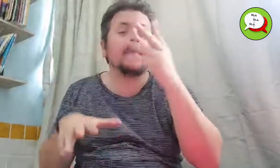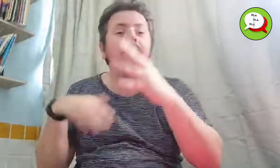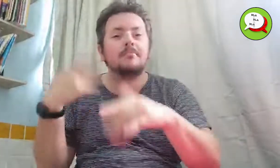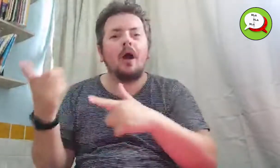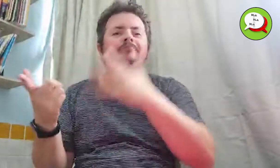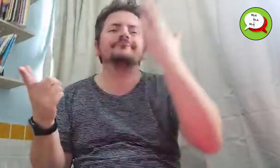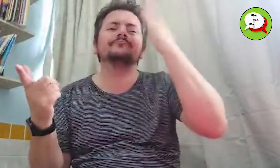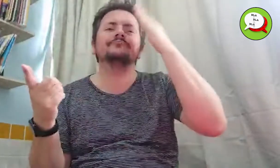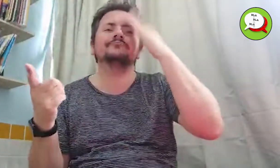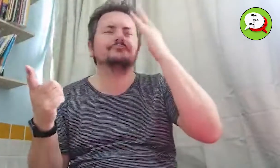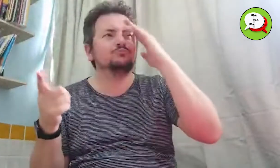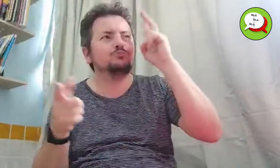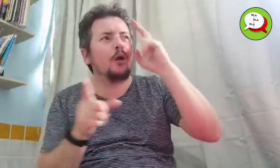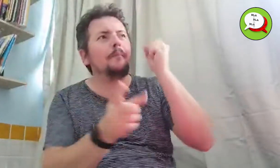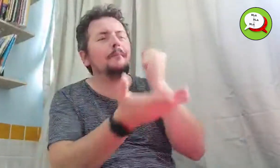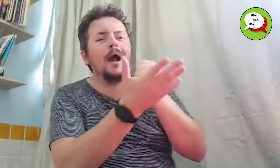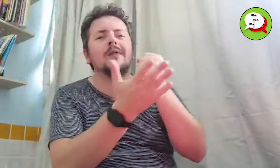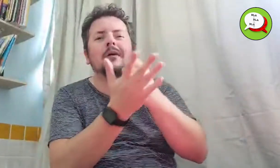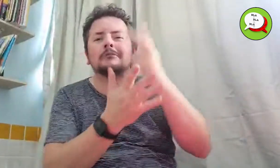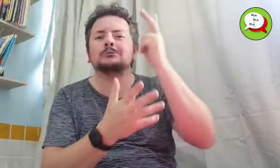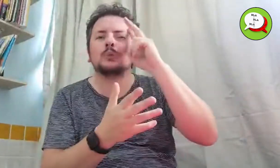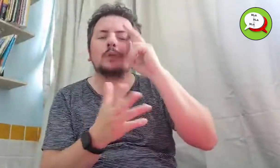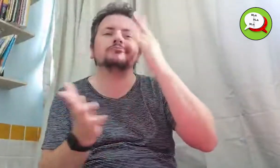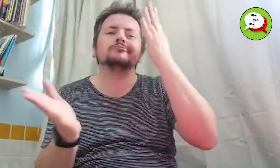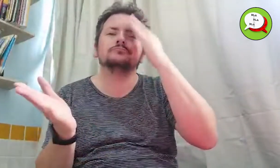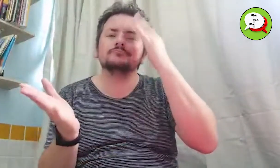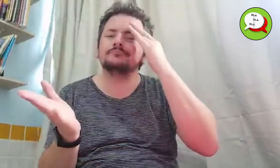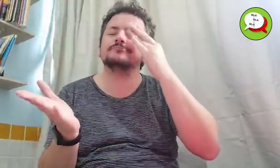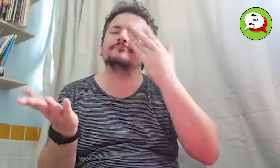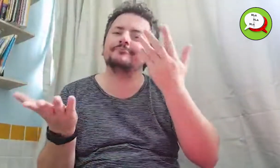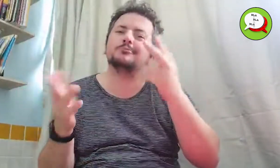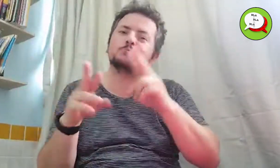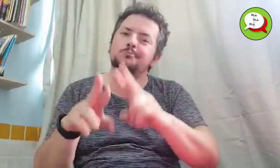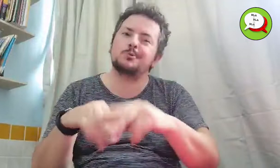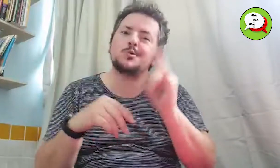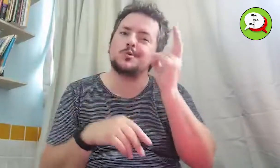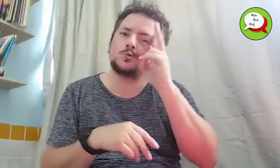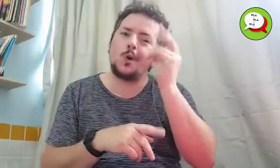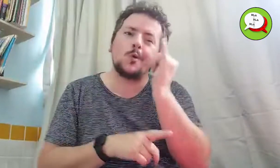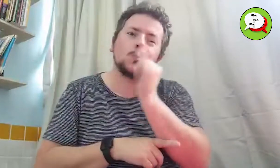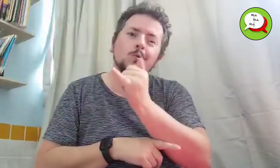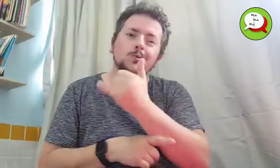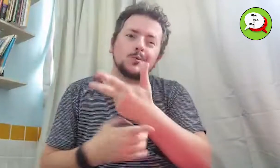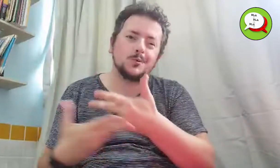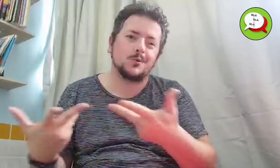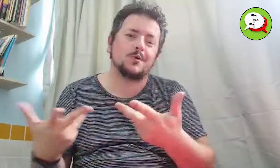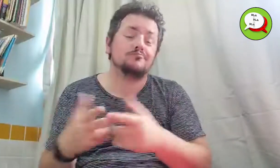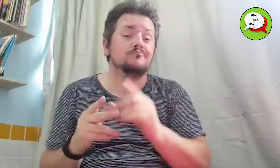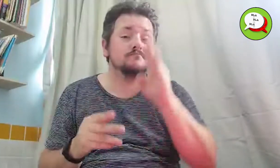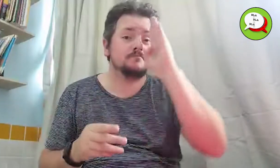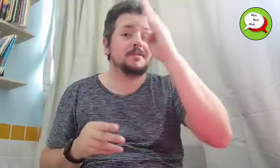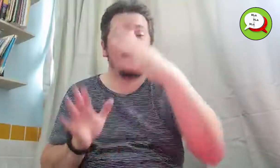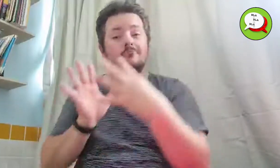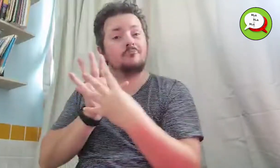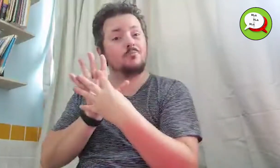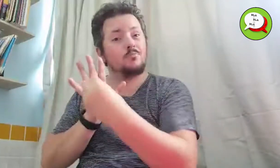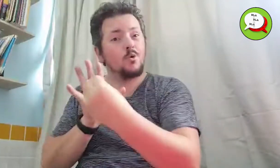curiosos, admirados. Então, eu sei que nós temos vários marcos na história. Então, é por isso que eu luto, por